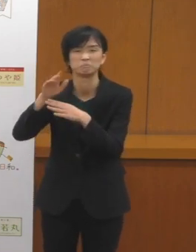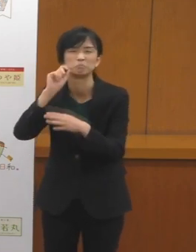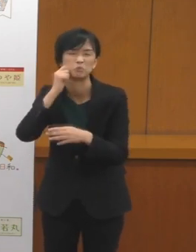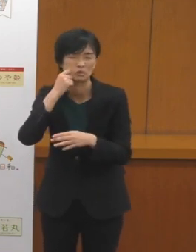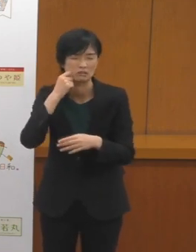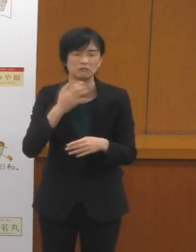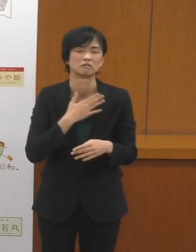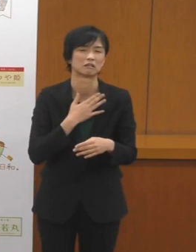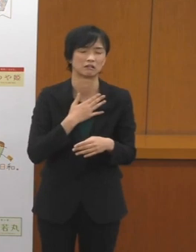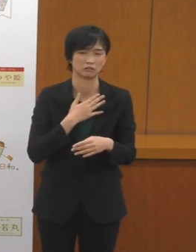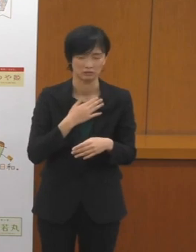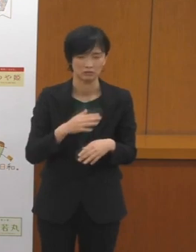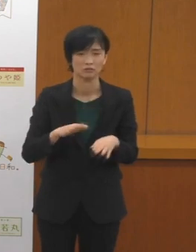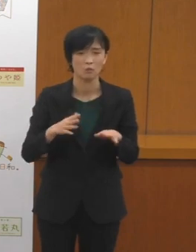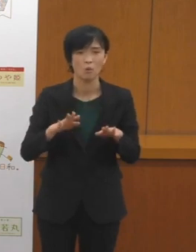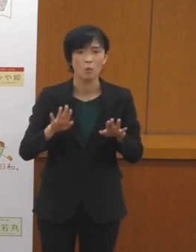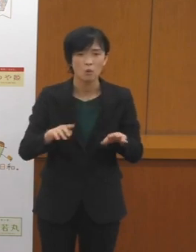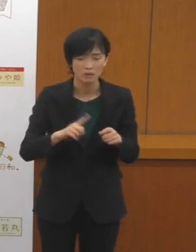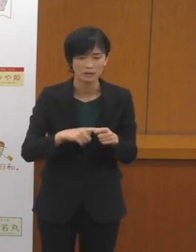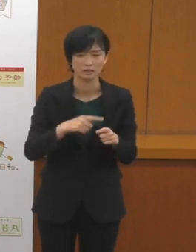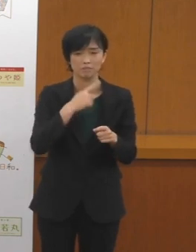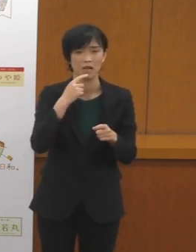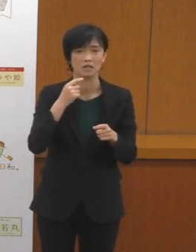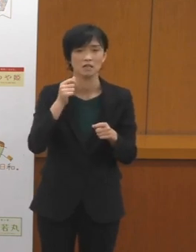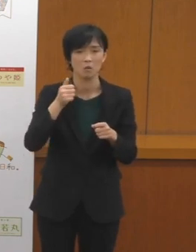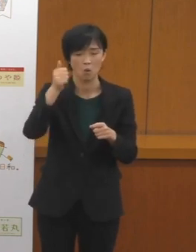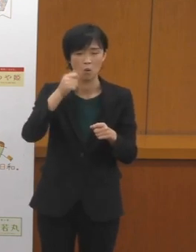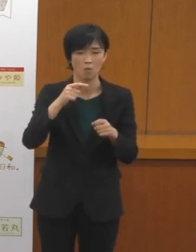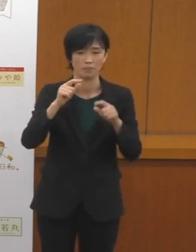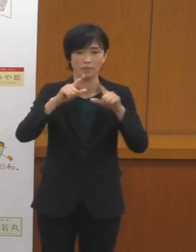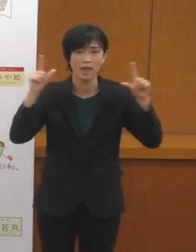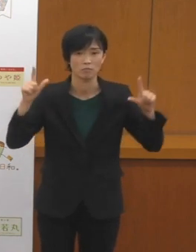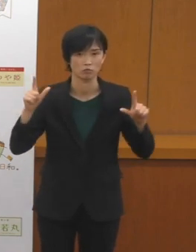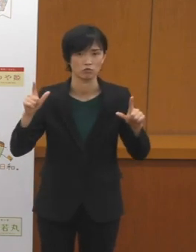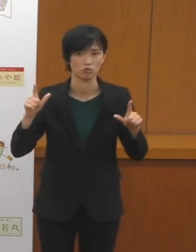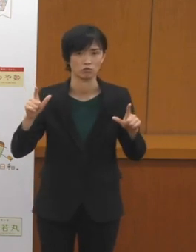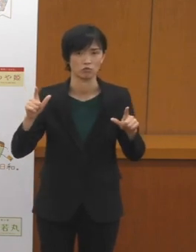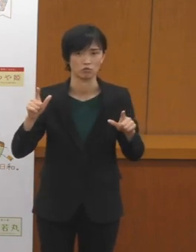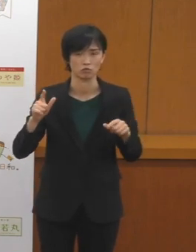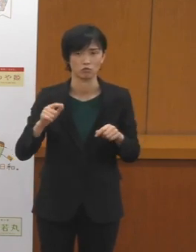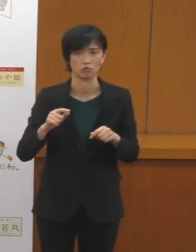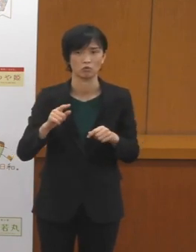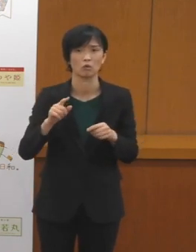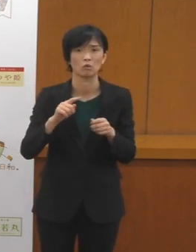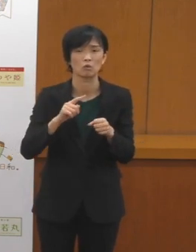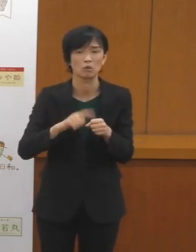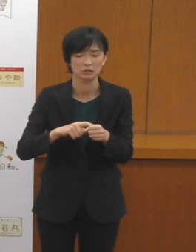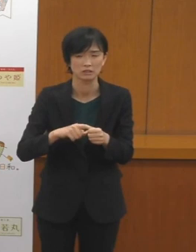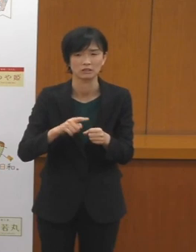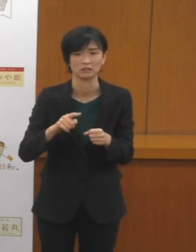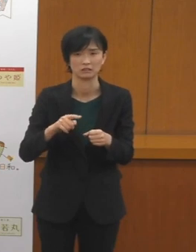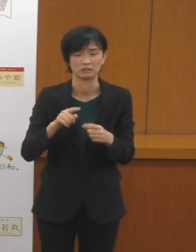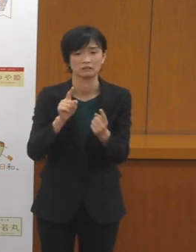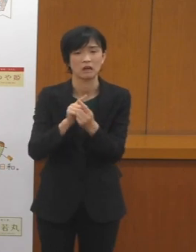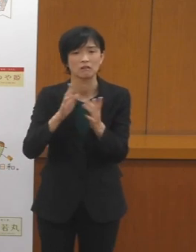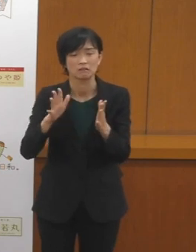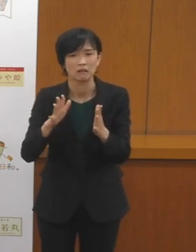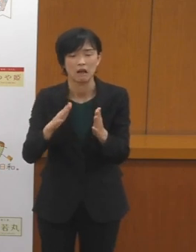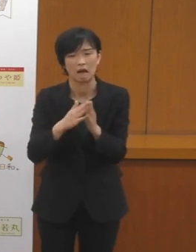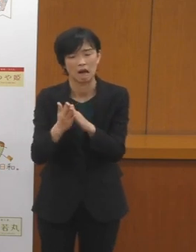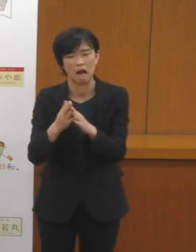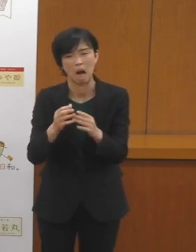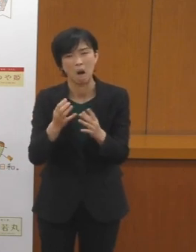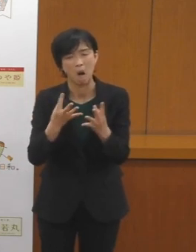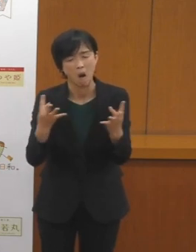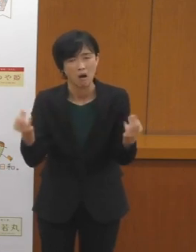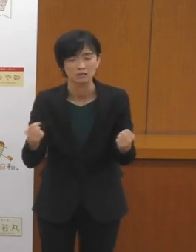の中でこうかなり影響を対策しないところで受けているということ自体について知事はどのように受け止めていらっしゃいますか